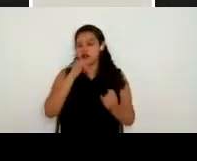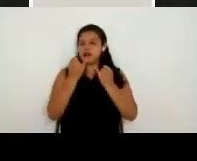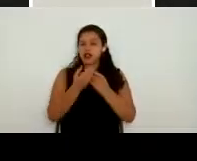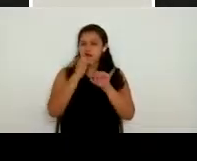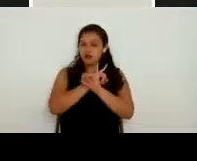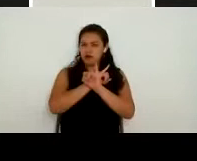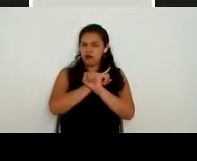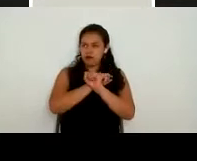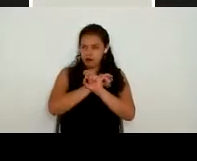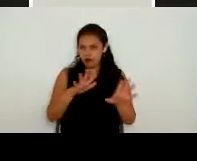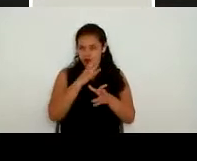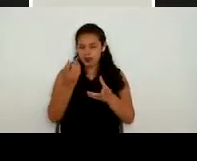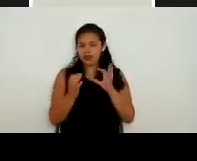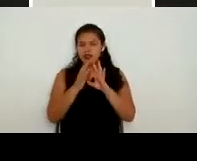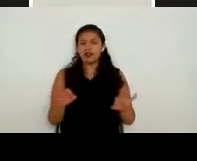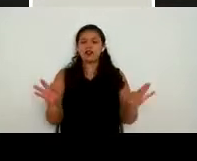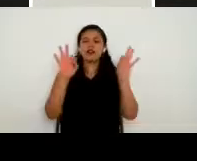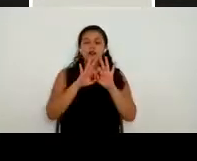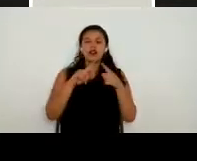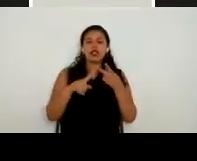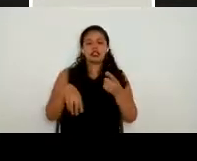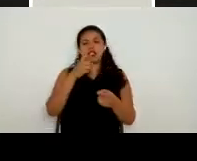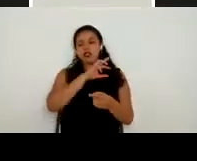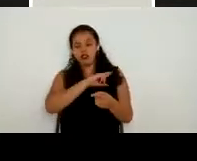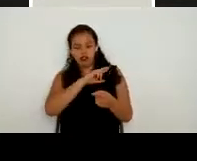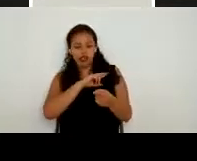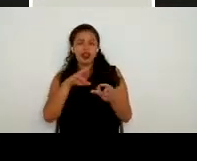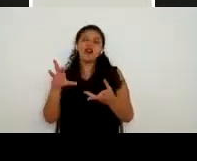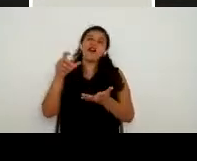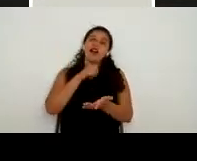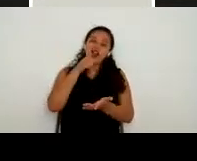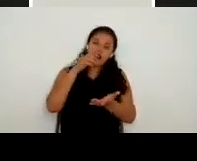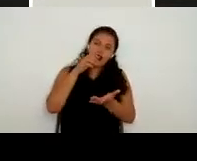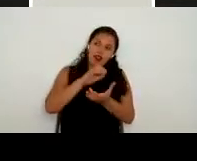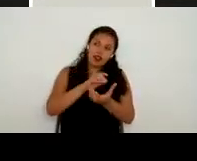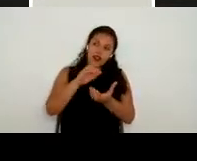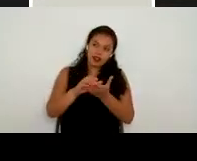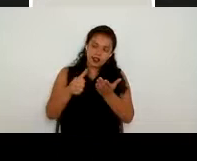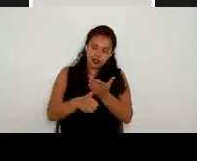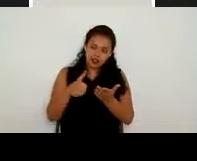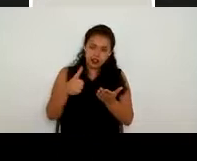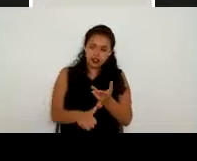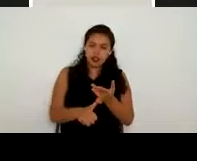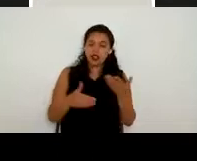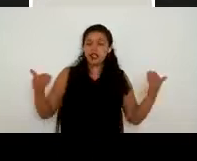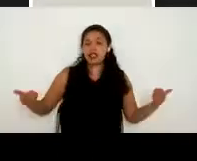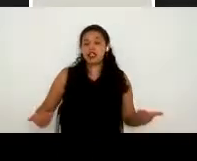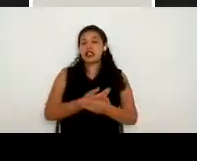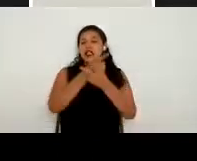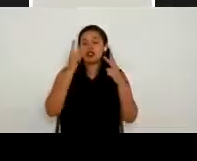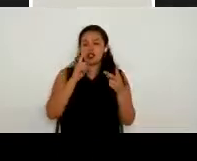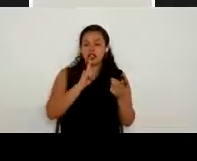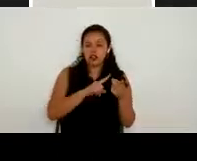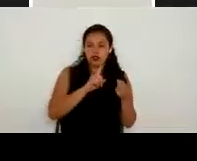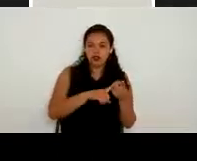el estado civil la procedencia del nacimiento pero también la procedencia inmediata la ubicación